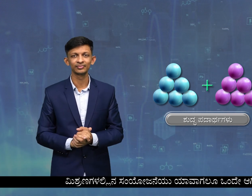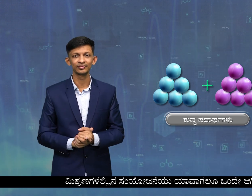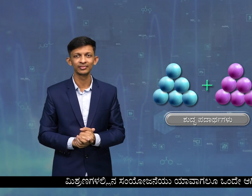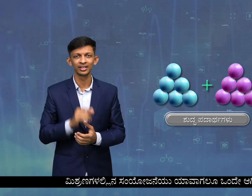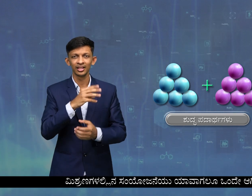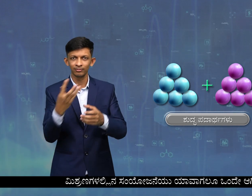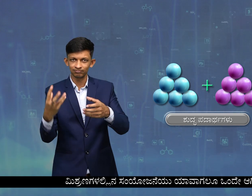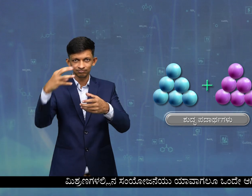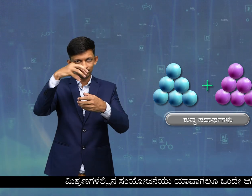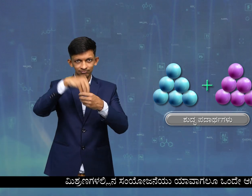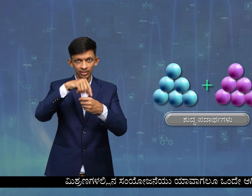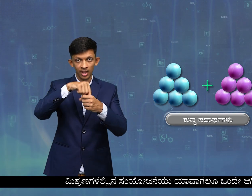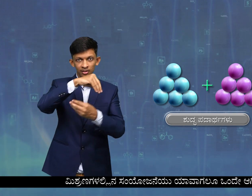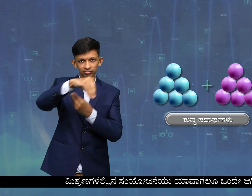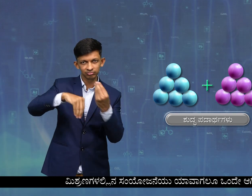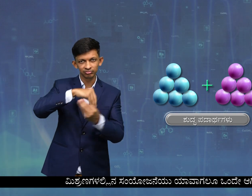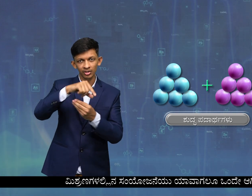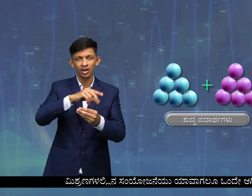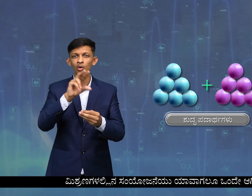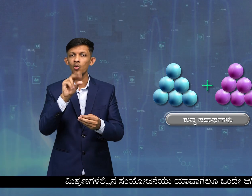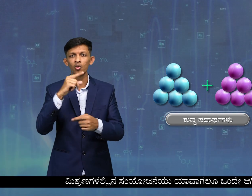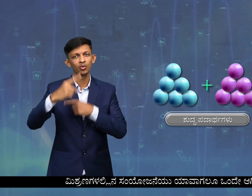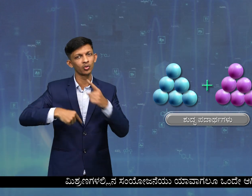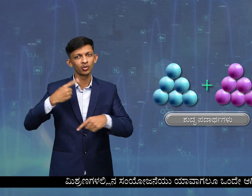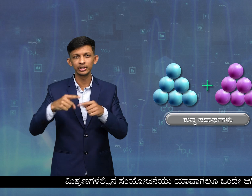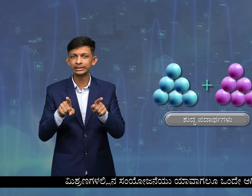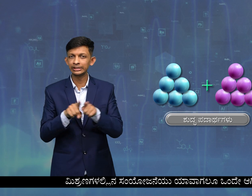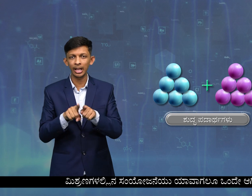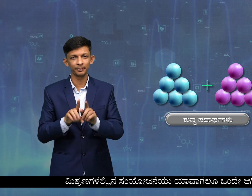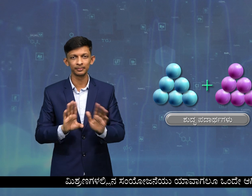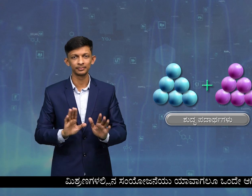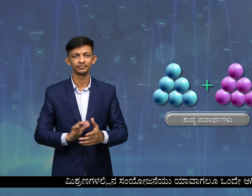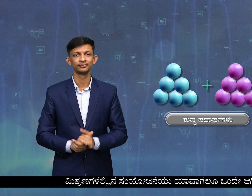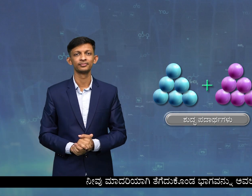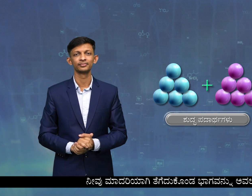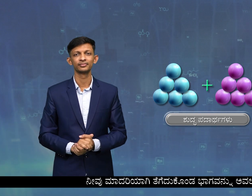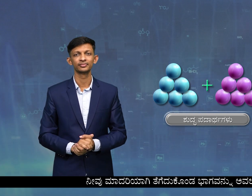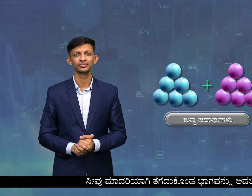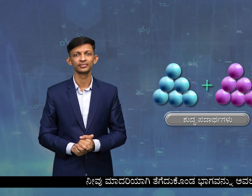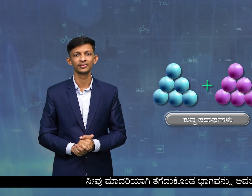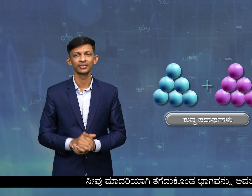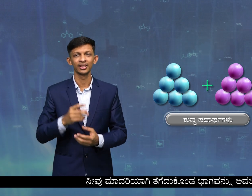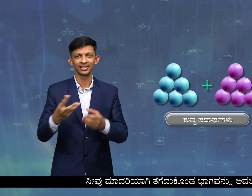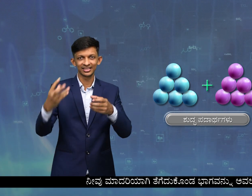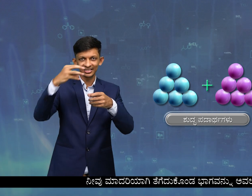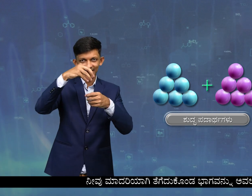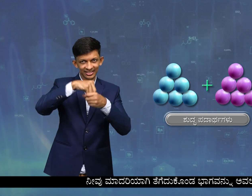ಮಿಶ್ರಣಗಳಲ್ಲಿನ ಸಂಯೋಜನೆಯು ಯಾವಾಗಲೂ ಒಂದೇ ಆಗಿರುವುದಿಲ್ಲ. ನೀವು ಮಾದರಿಯಾಗಿ ತೆಗೆದುಕೊಂಡ